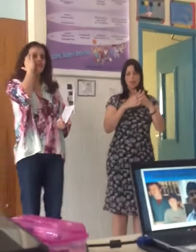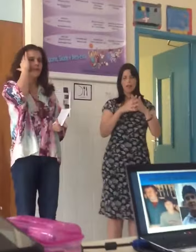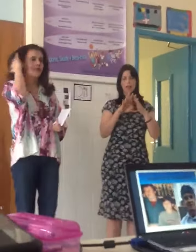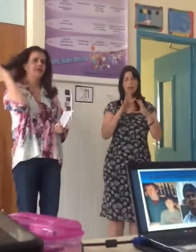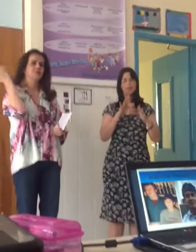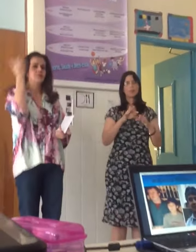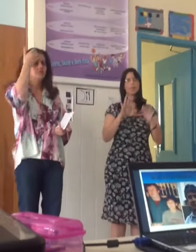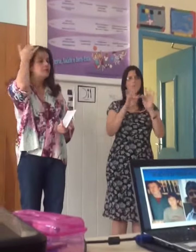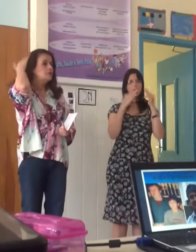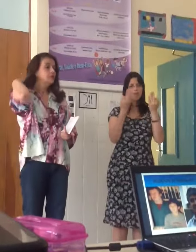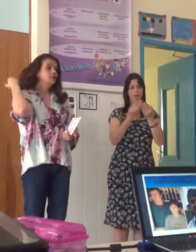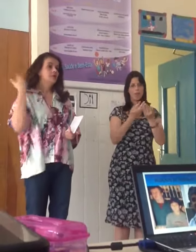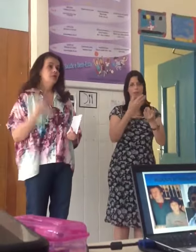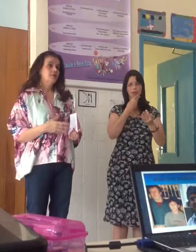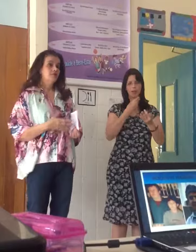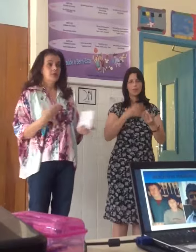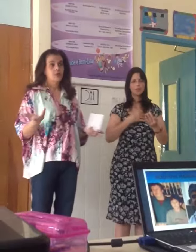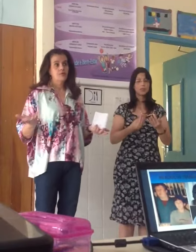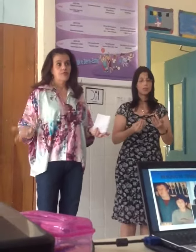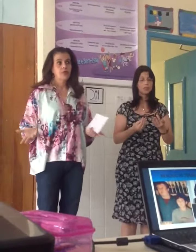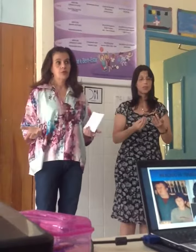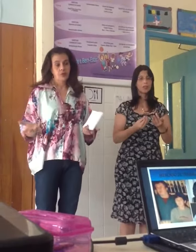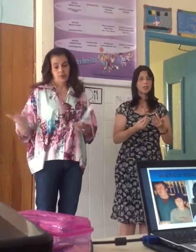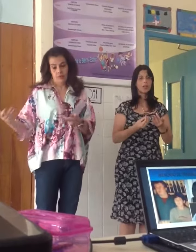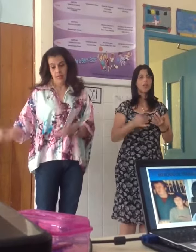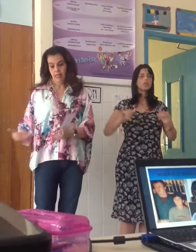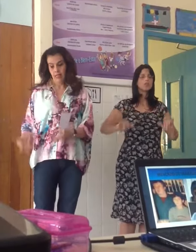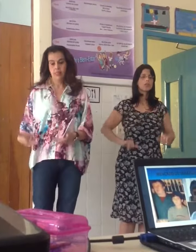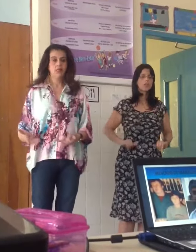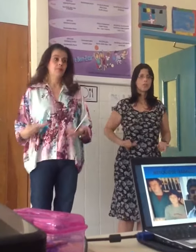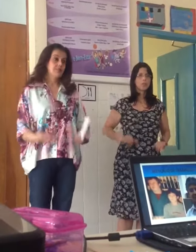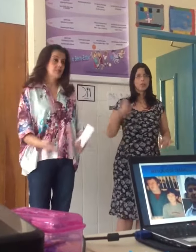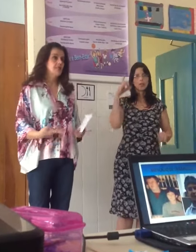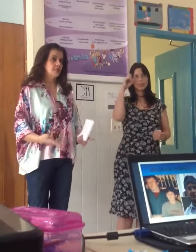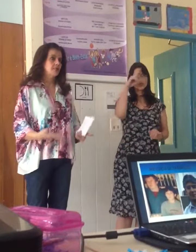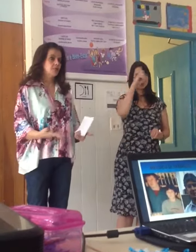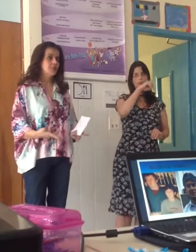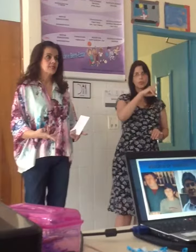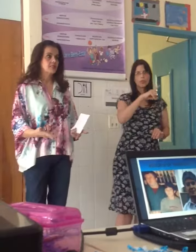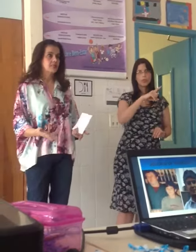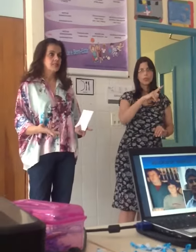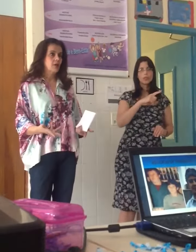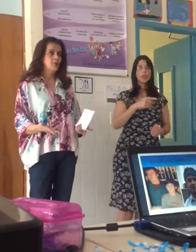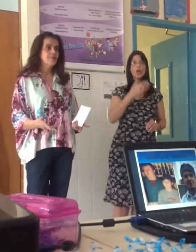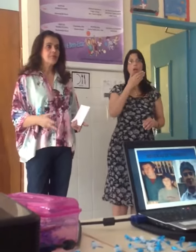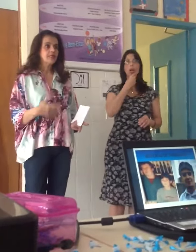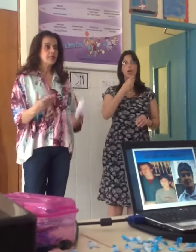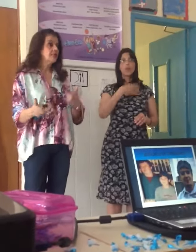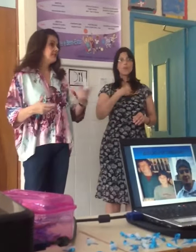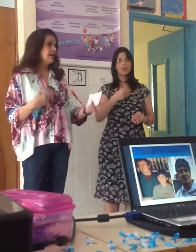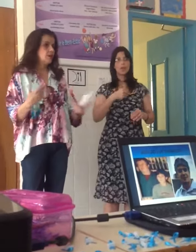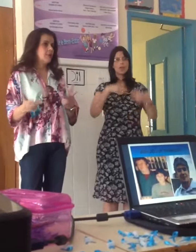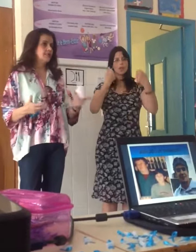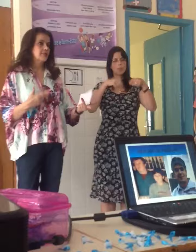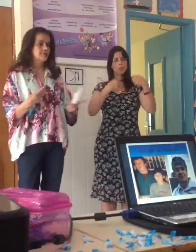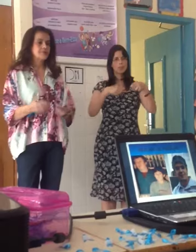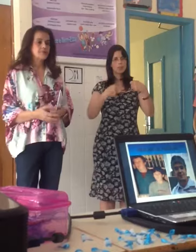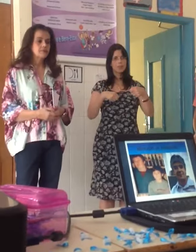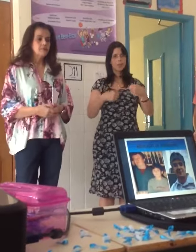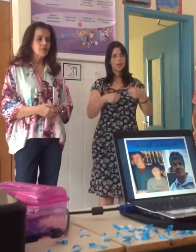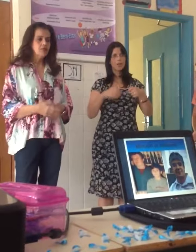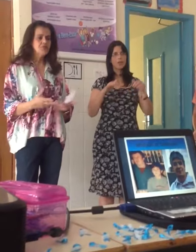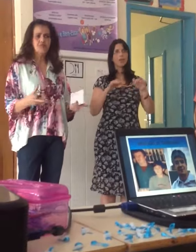muito sofrimento. E você com um filho que está ali, que precisa de mais atenção, tem que lidar com